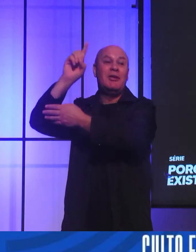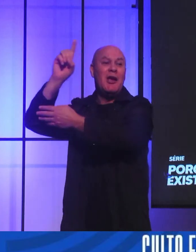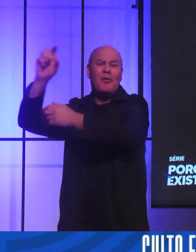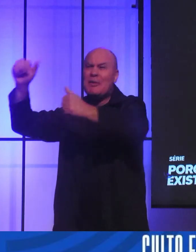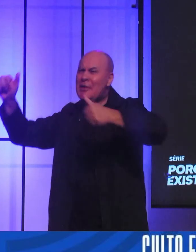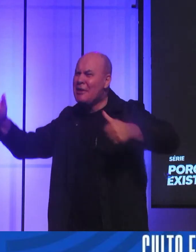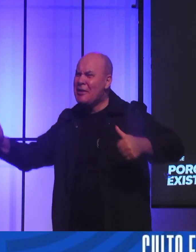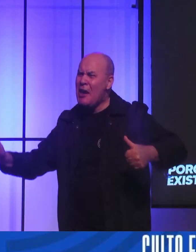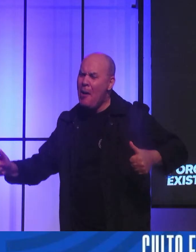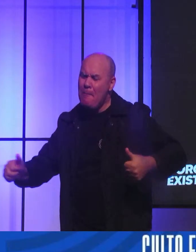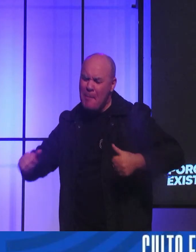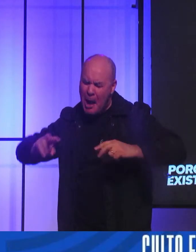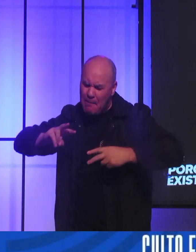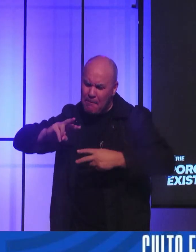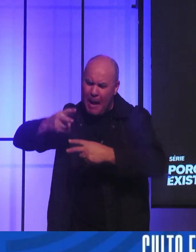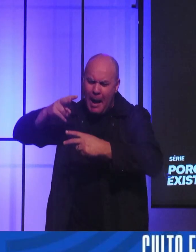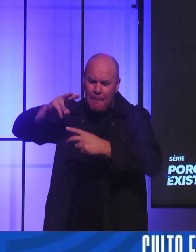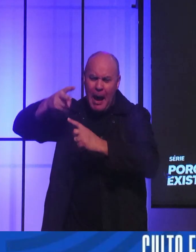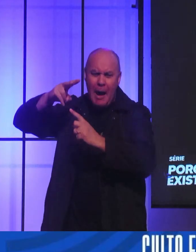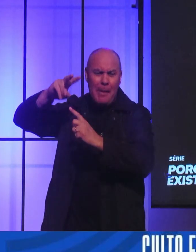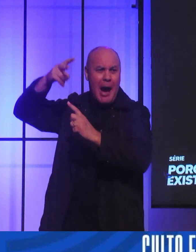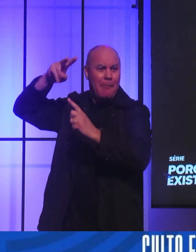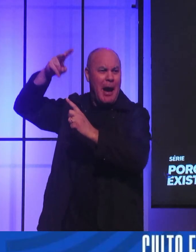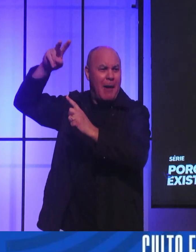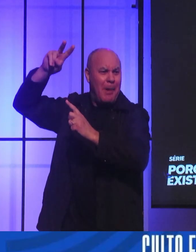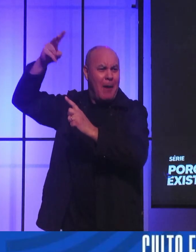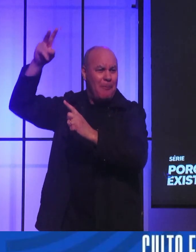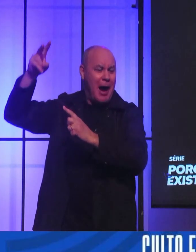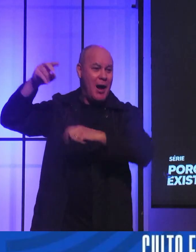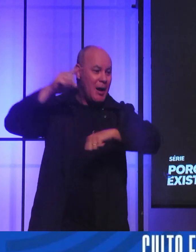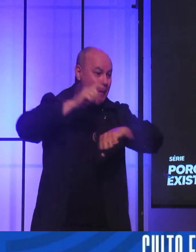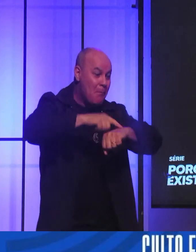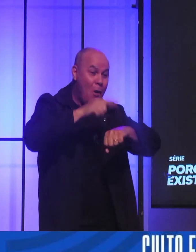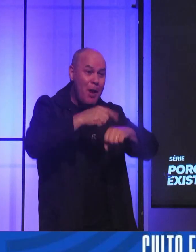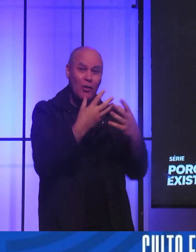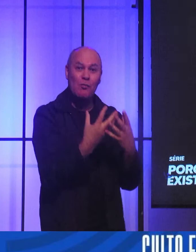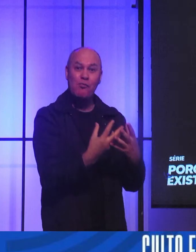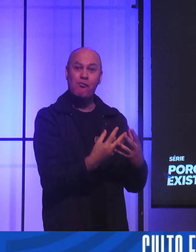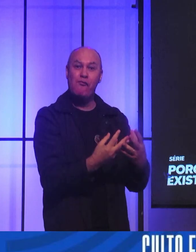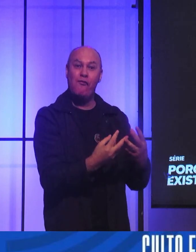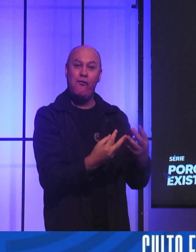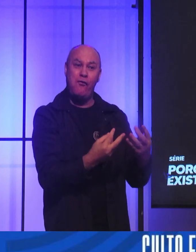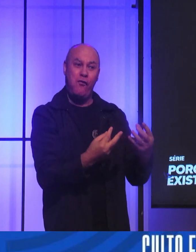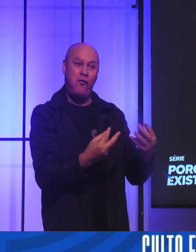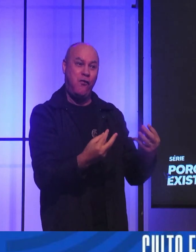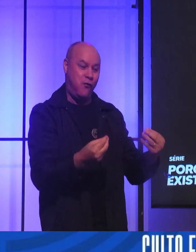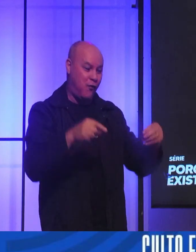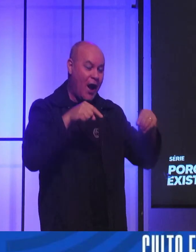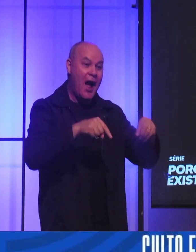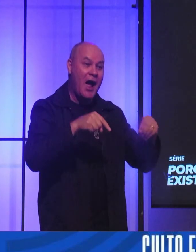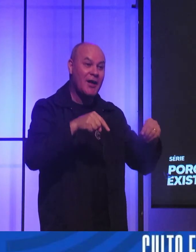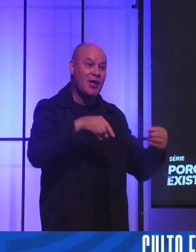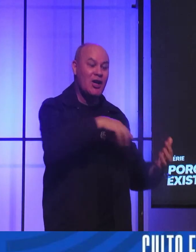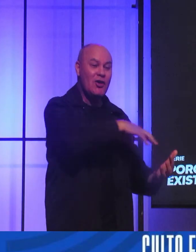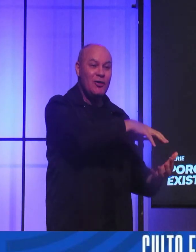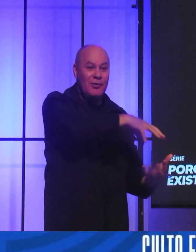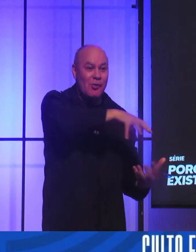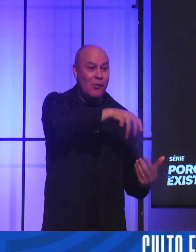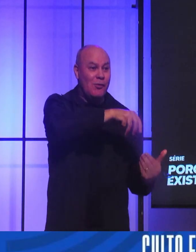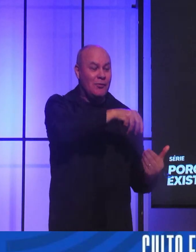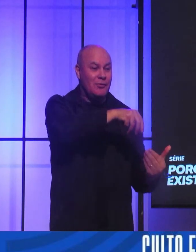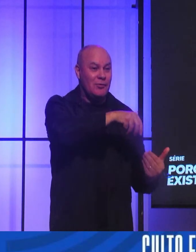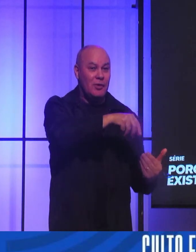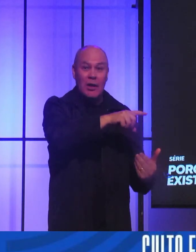momentos favoritos que você passou. Esse é o céu. Esse é o que Deus tem para a sua